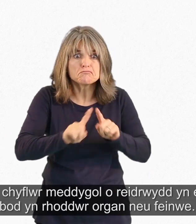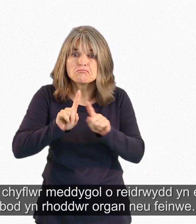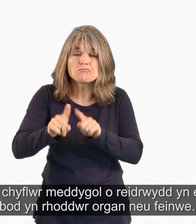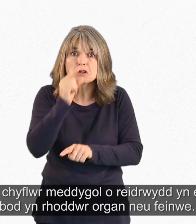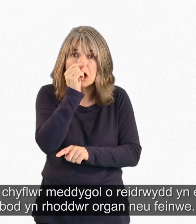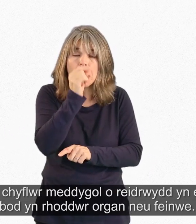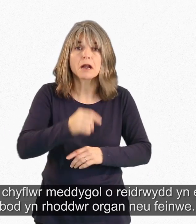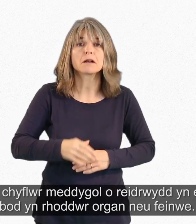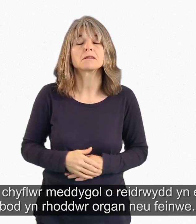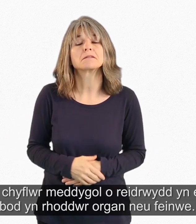rhoddwr organ neu feinwed.